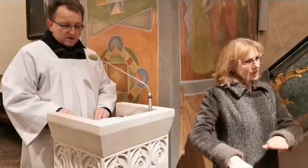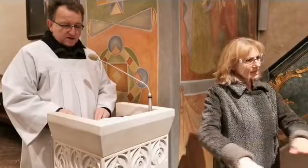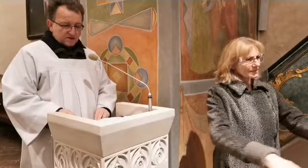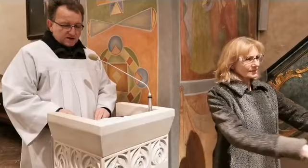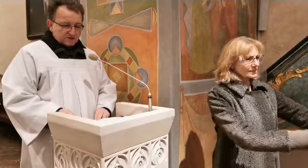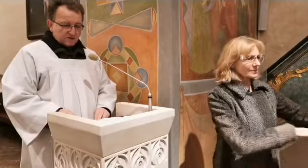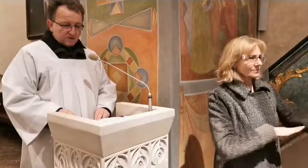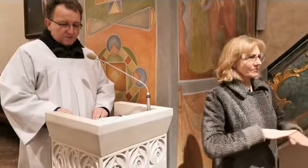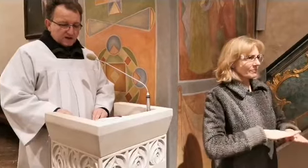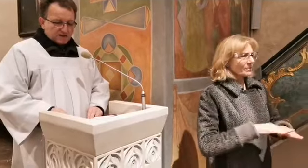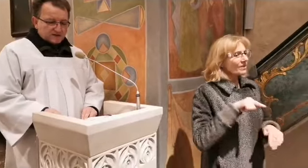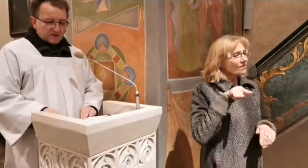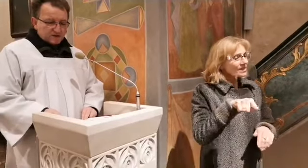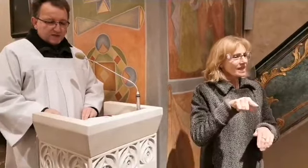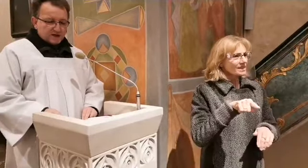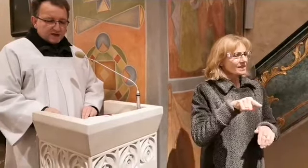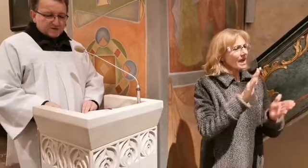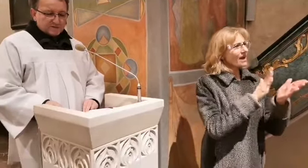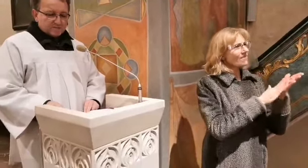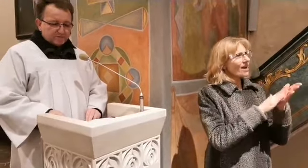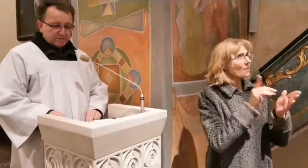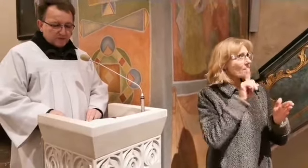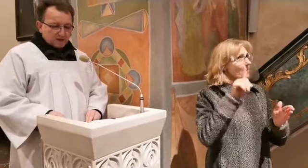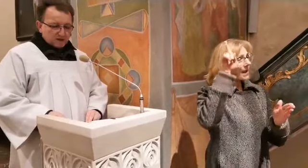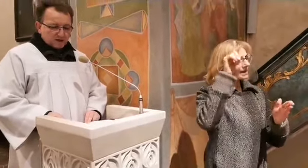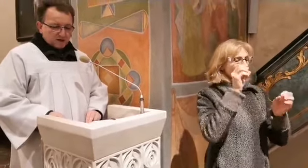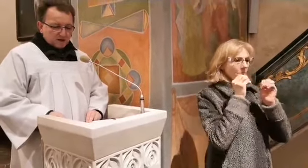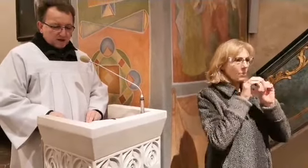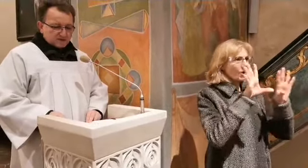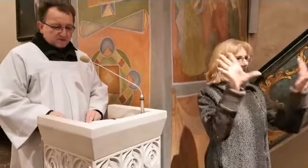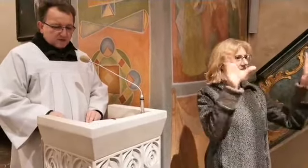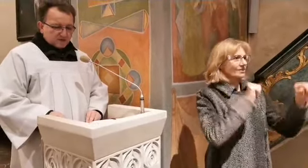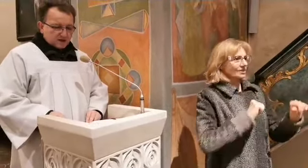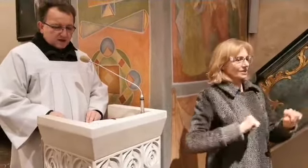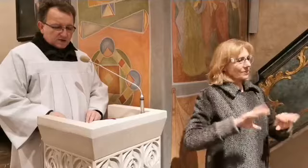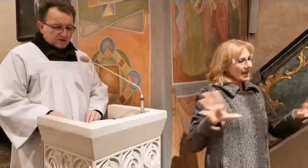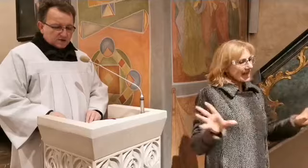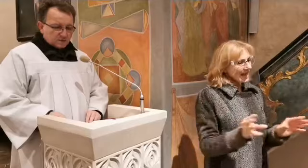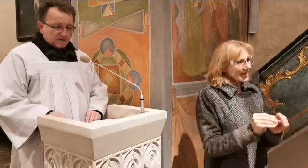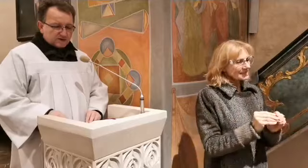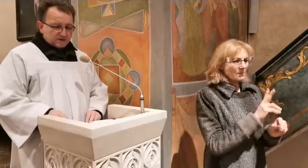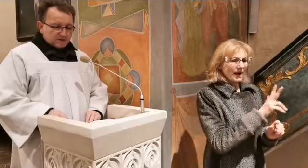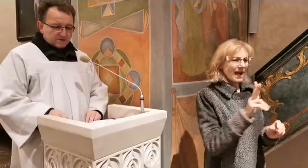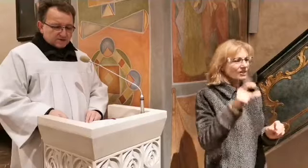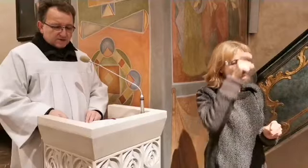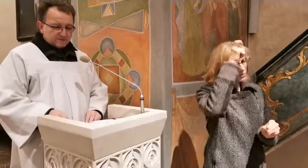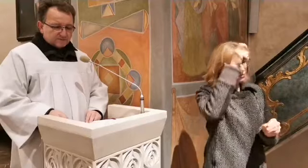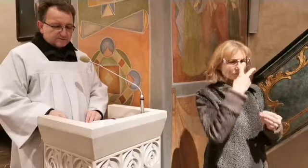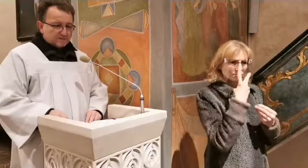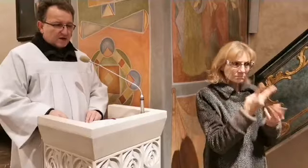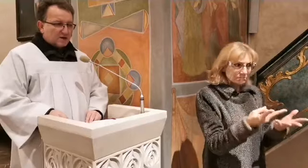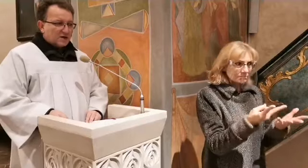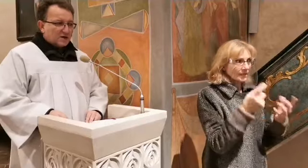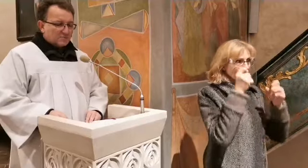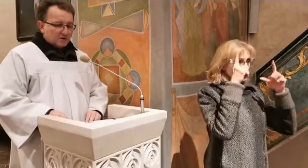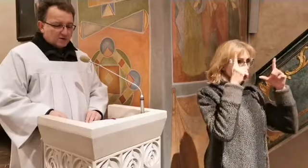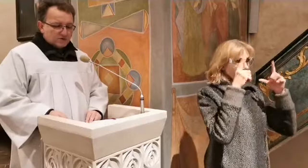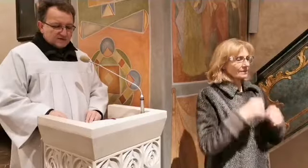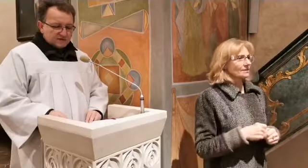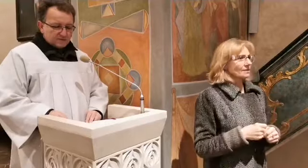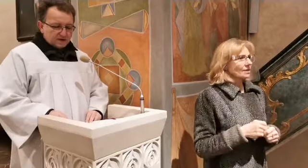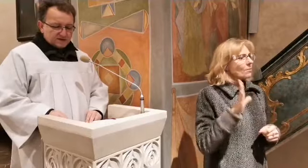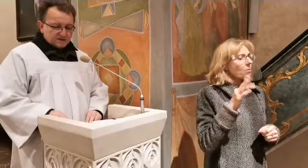Wtedy się chwała Pańska objawi, razem ją każdy człowiek zobaczy,